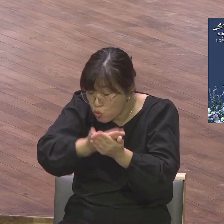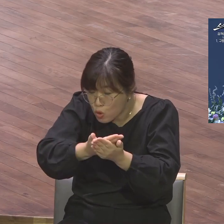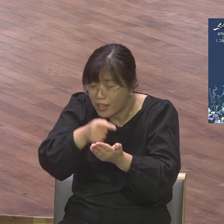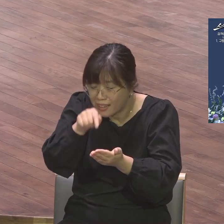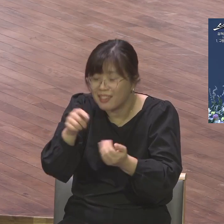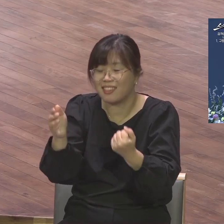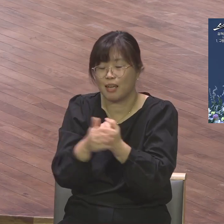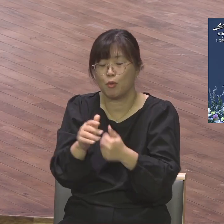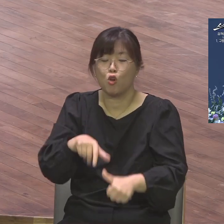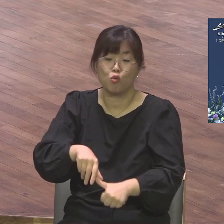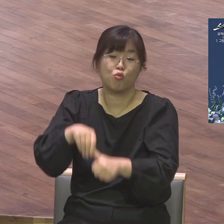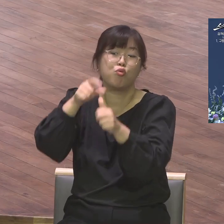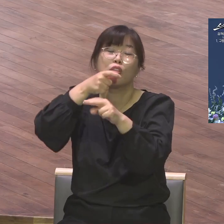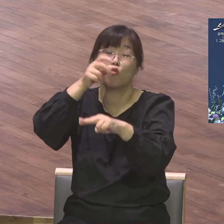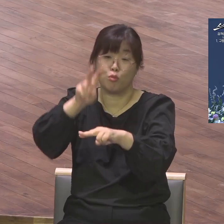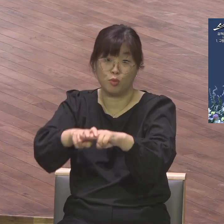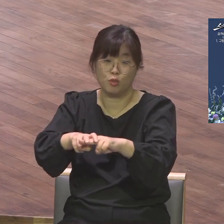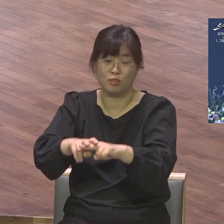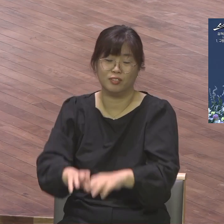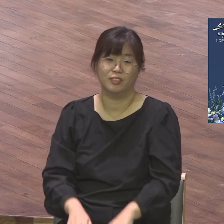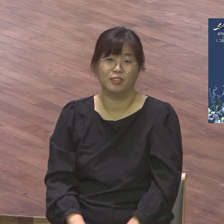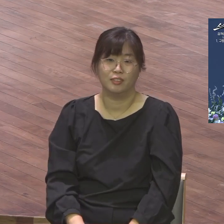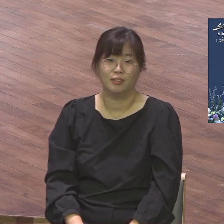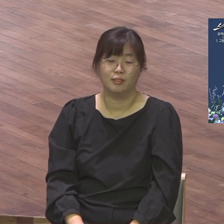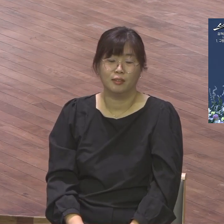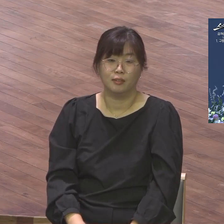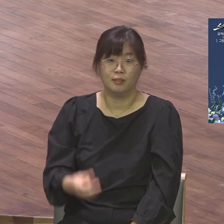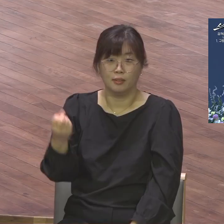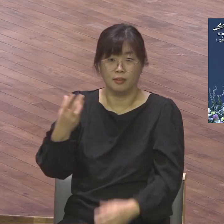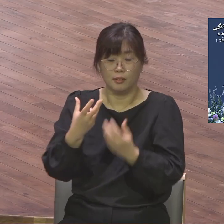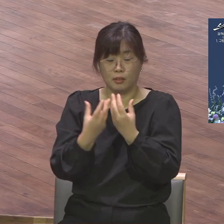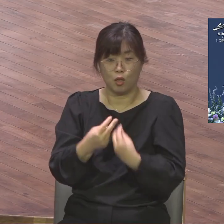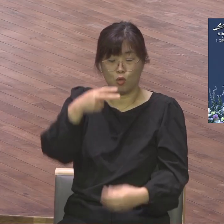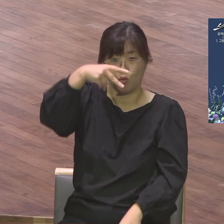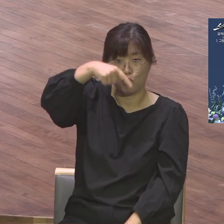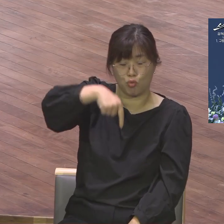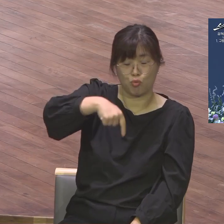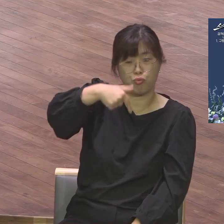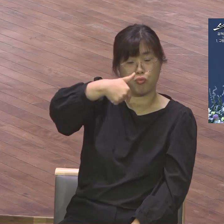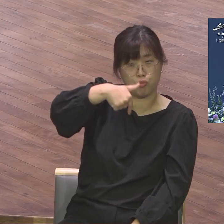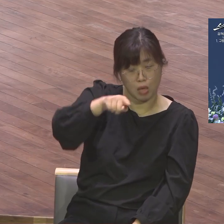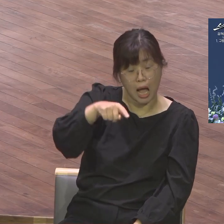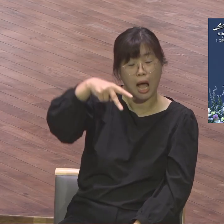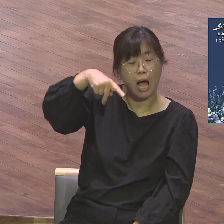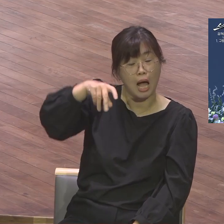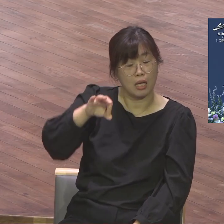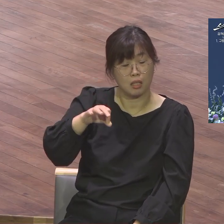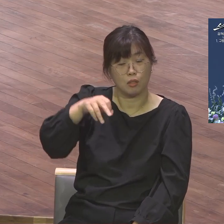특별히 요한복음 4장에 보면 소가성 여인이 육신 생명 유지하기 위해서 사람들이 그 안 오는 오후